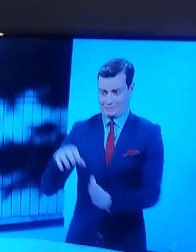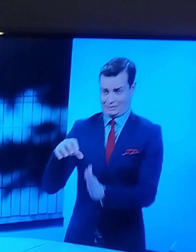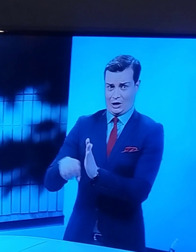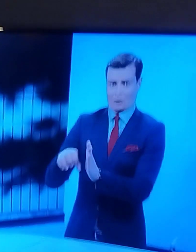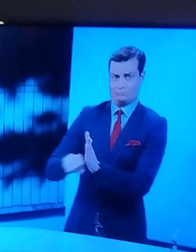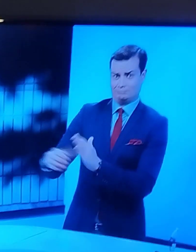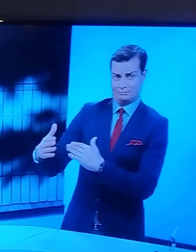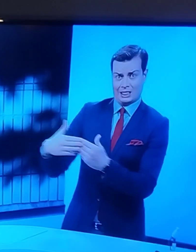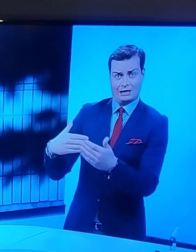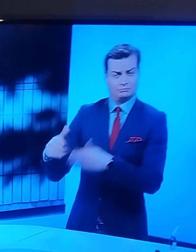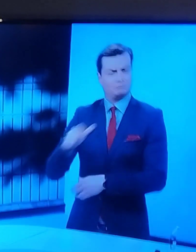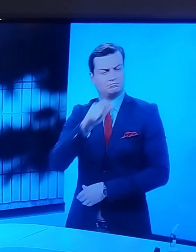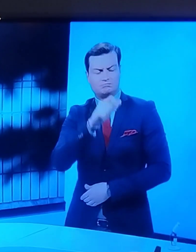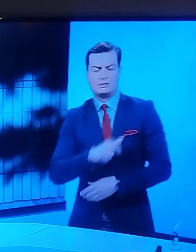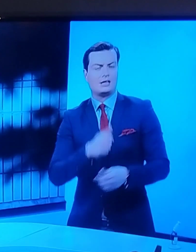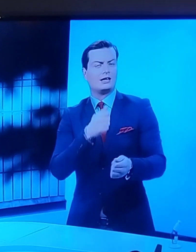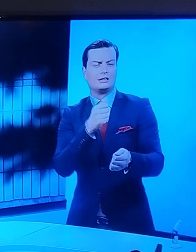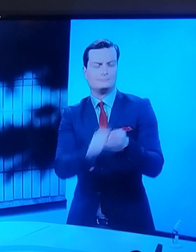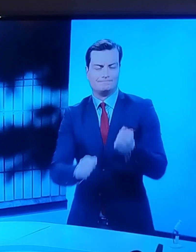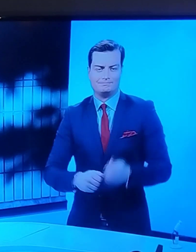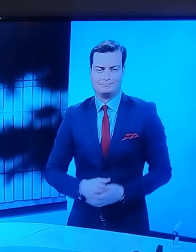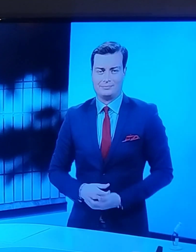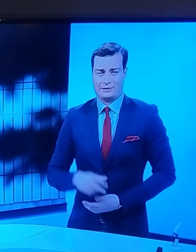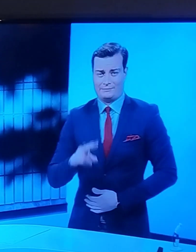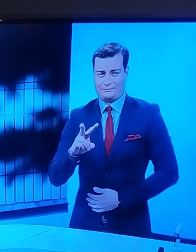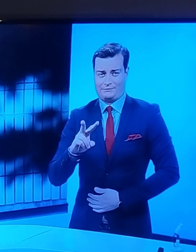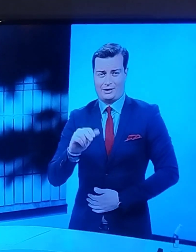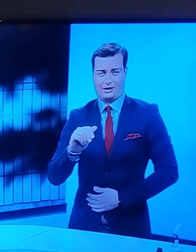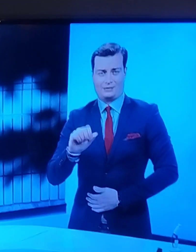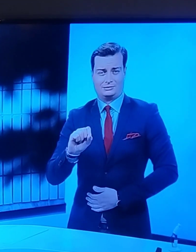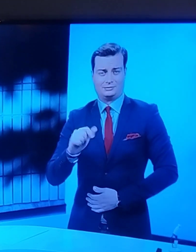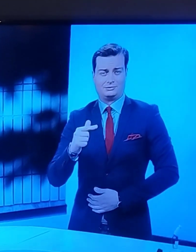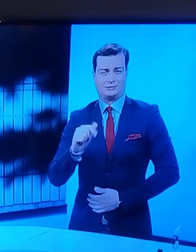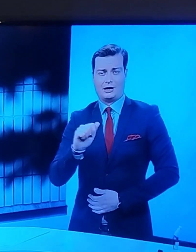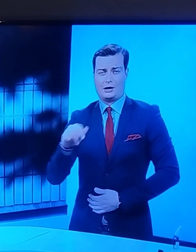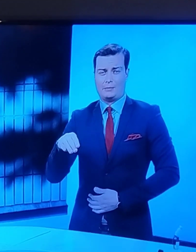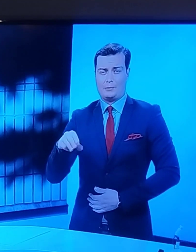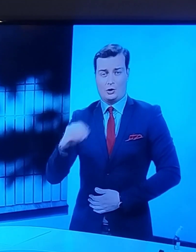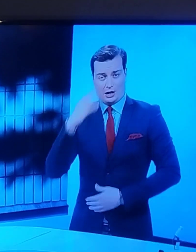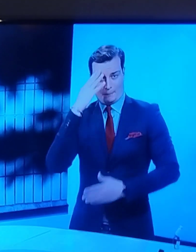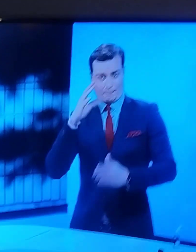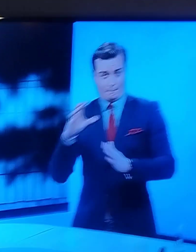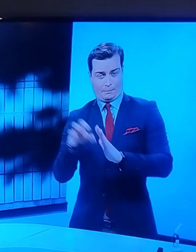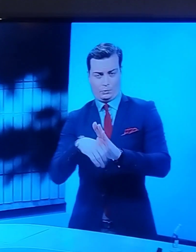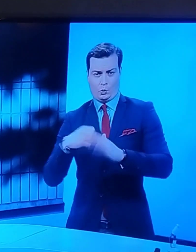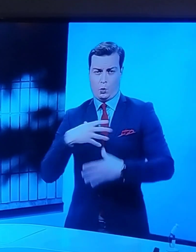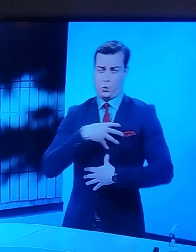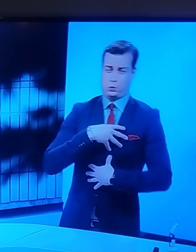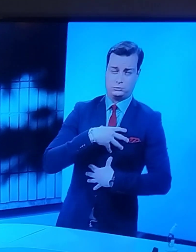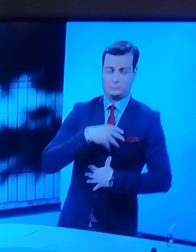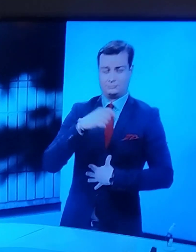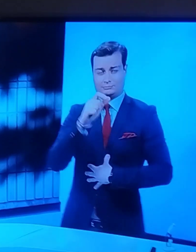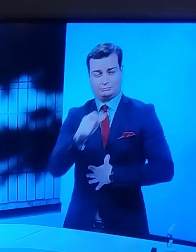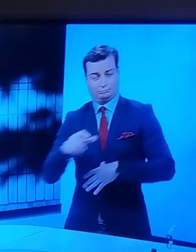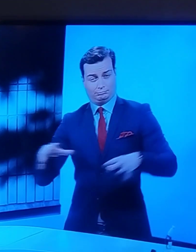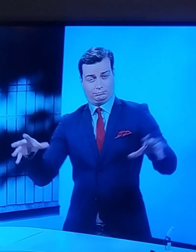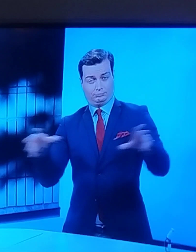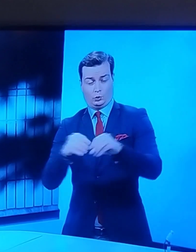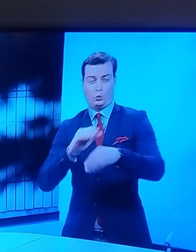Kivimäki on kiistänyt syyllistyneensä rikoksiin. Vastaamon tietomurron uhriksi joutui kaikkiaan yli